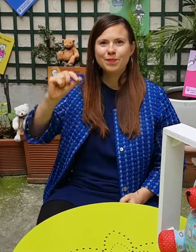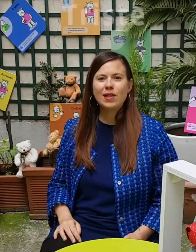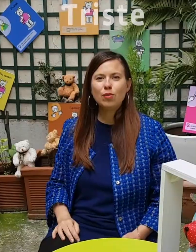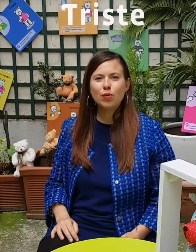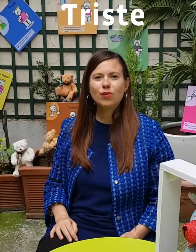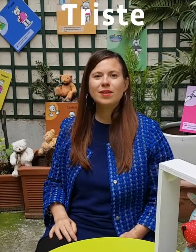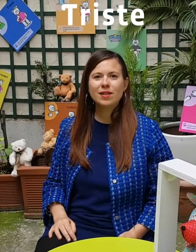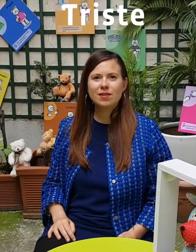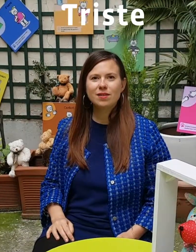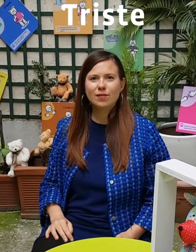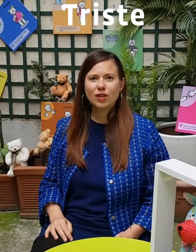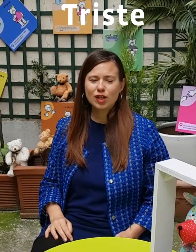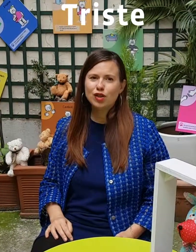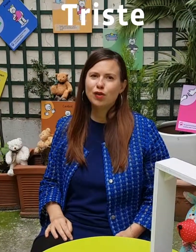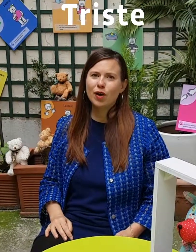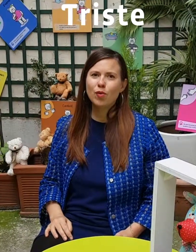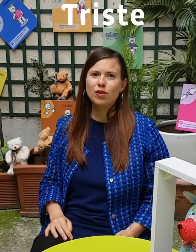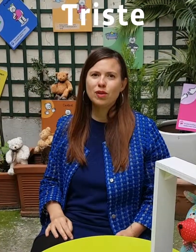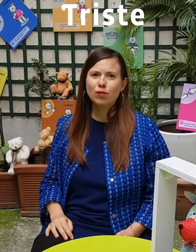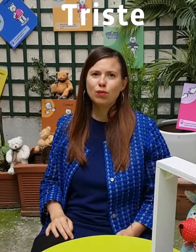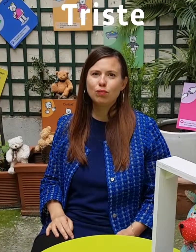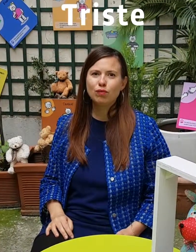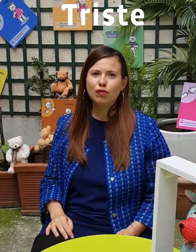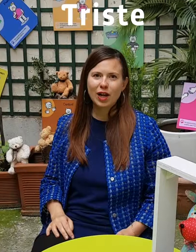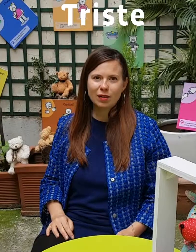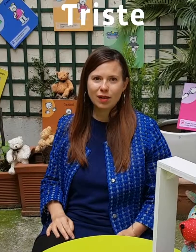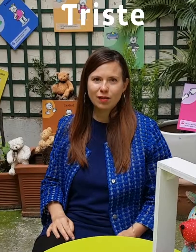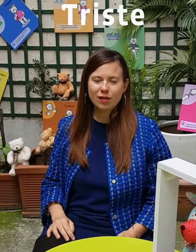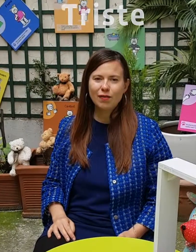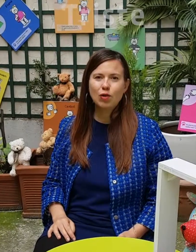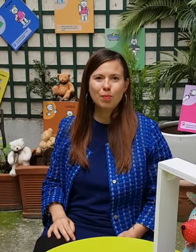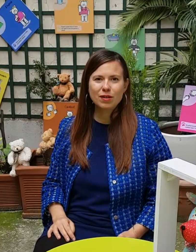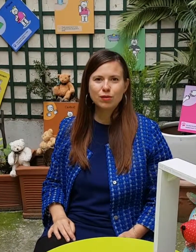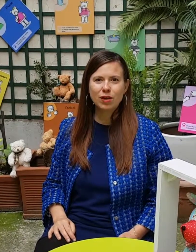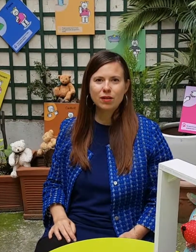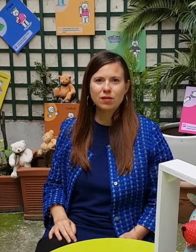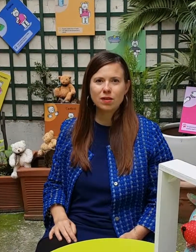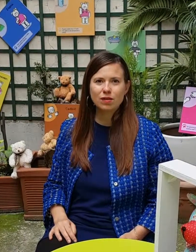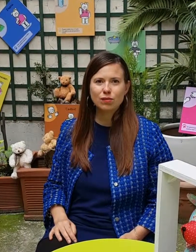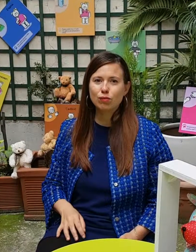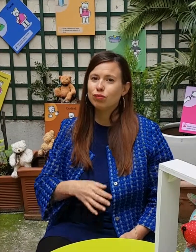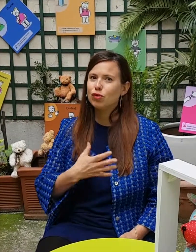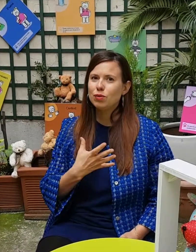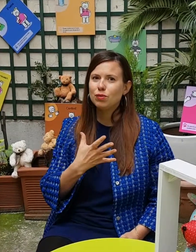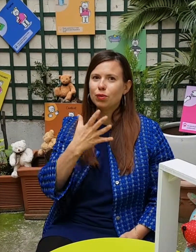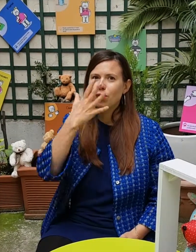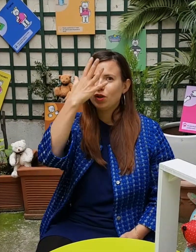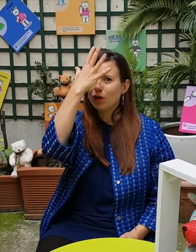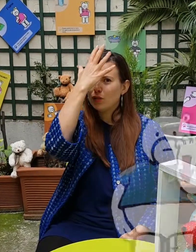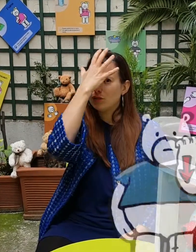Il y a le mot triste. Triste,'est vraiment l'idée de faire la tête avec le masque de la tristesse. Donc je suis heureux et d'un coup,